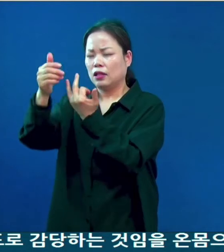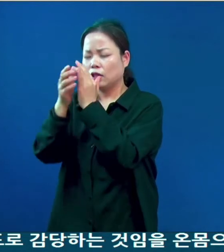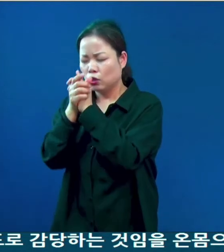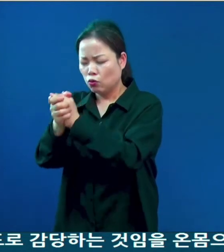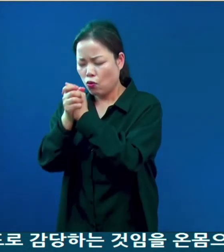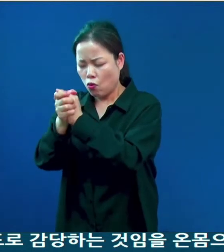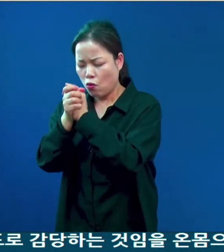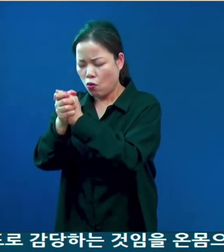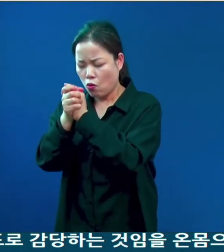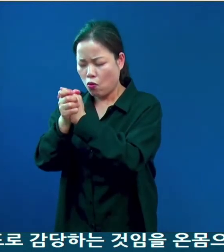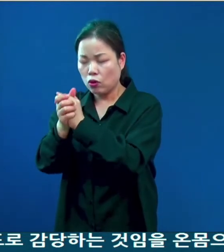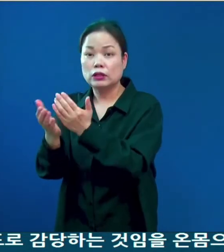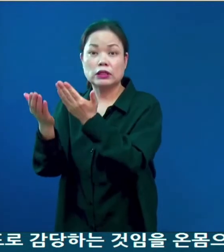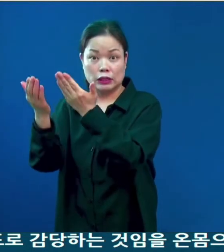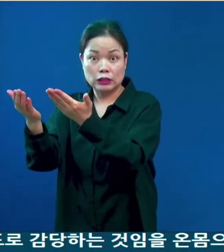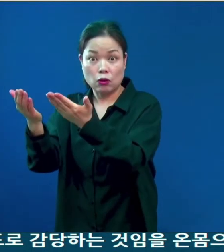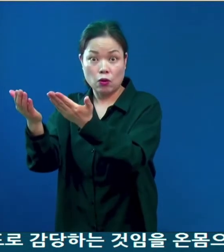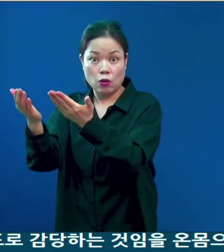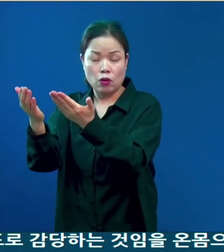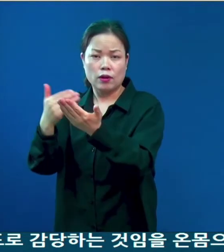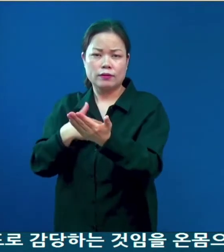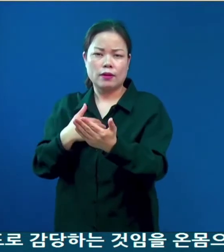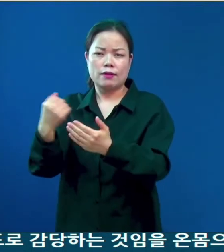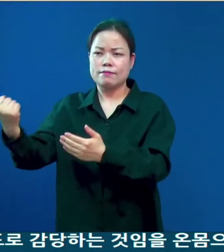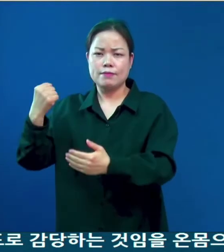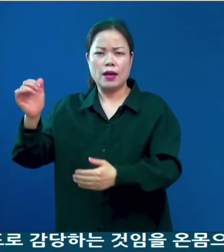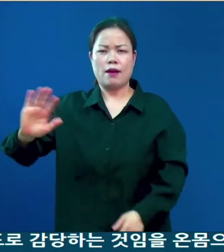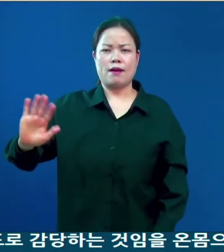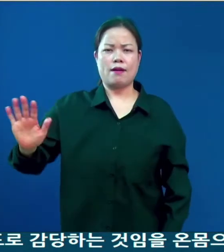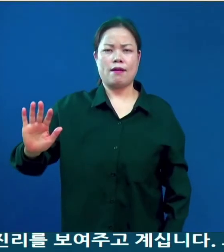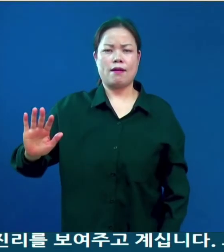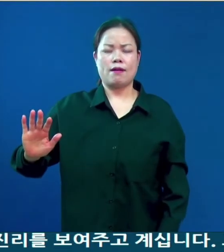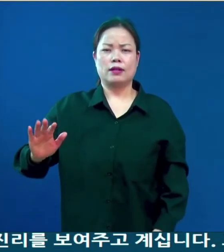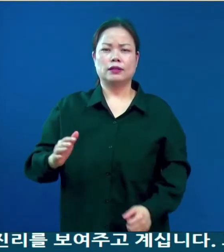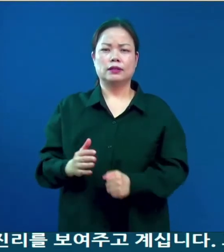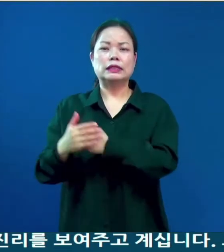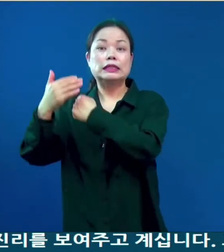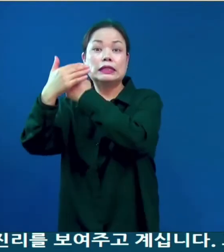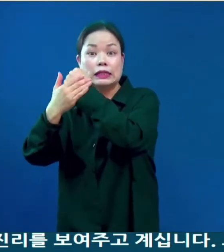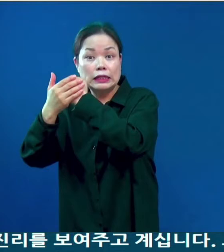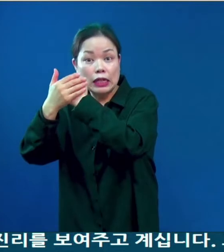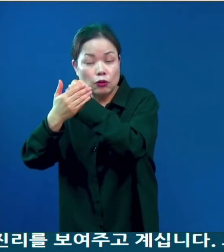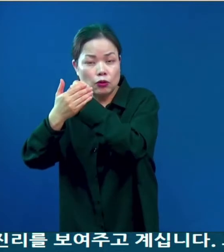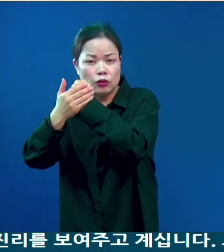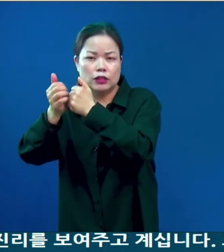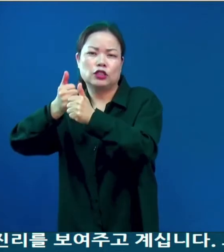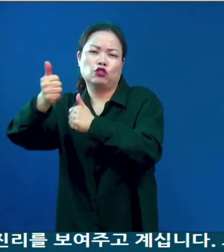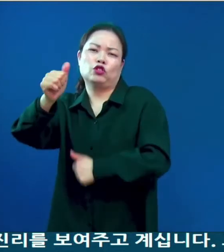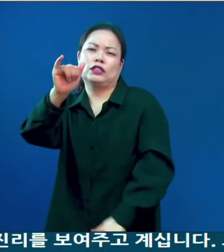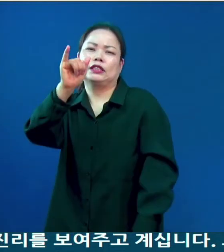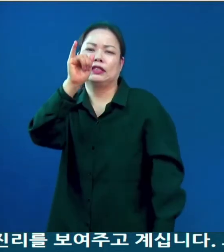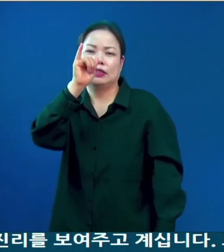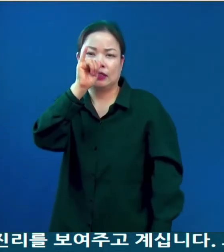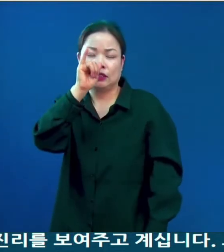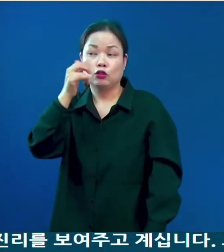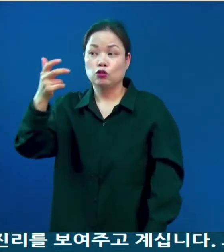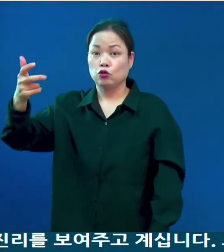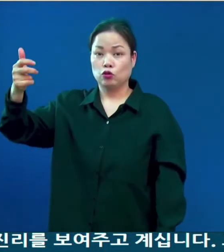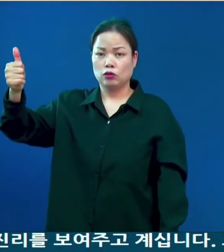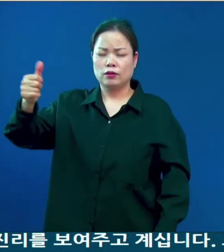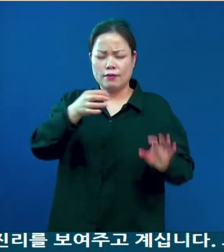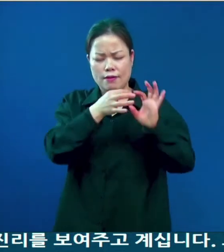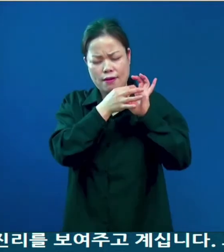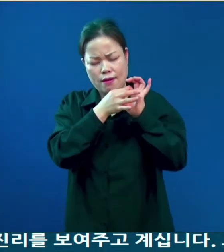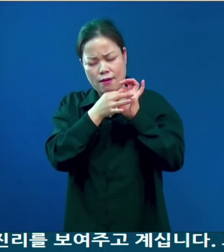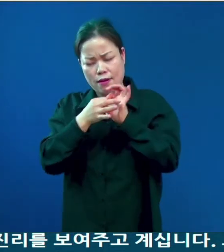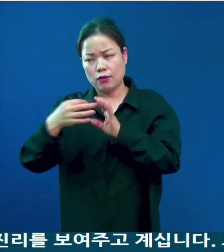것, 그래서 내 힘으로, 내 결단으로 이기는 것이 아니라 그 은혜로 넘어가는 이 부분을 우리 주님은 끊임없이